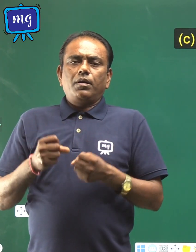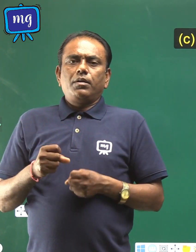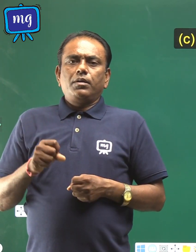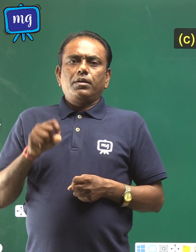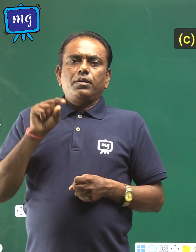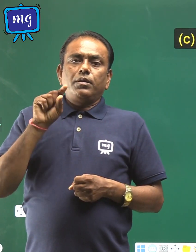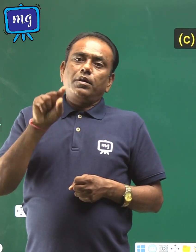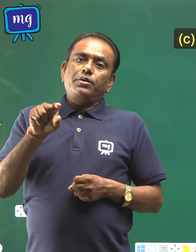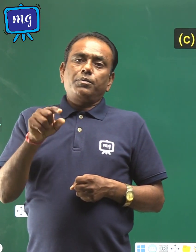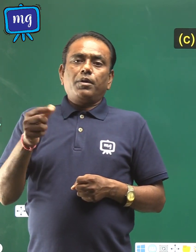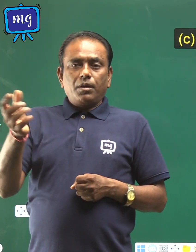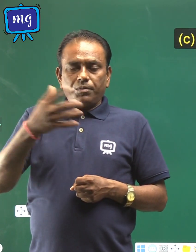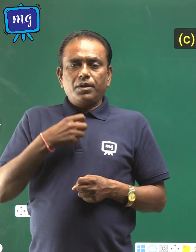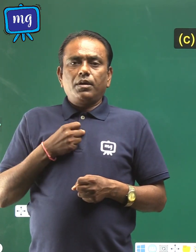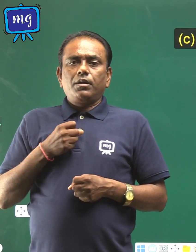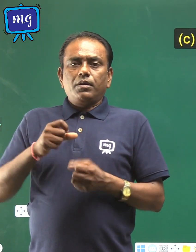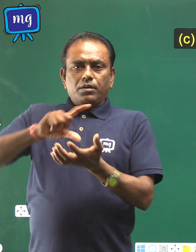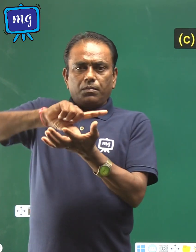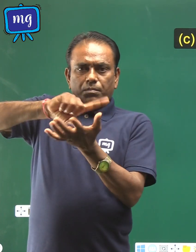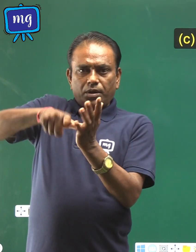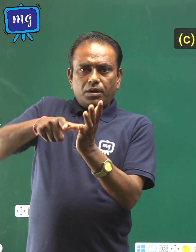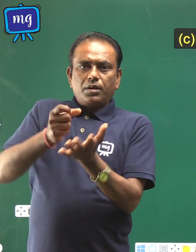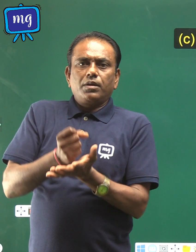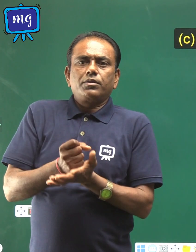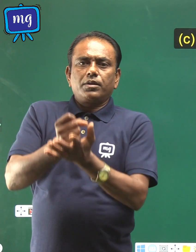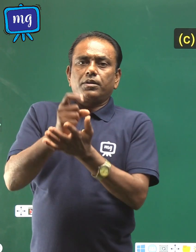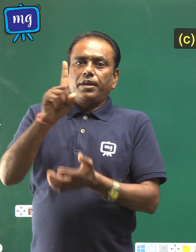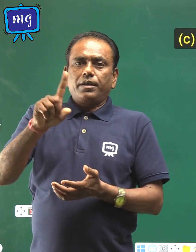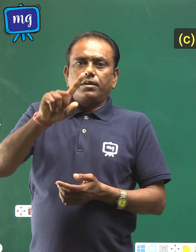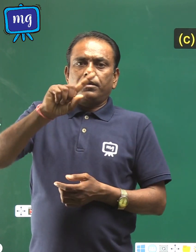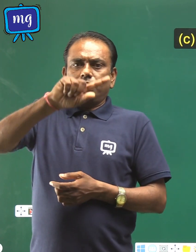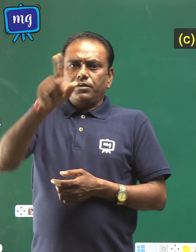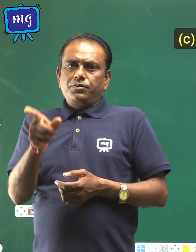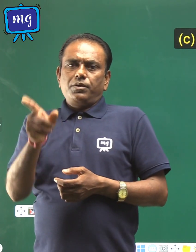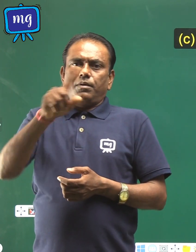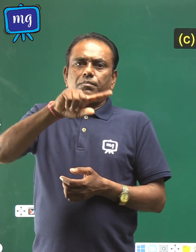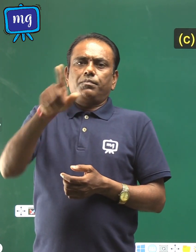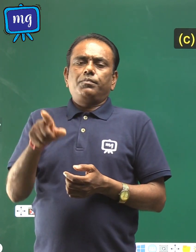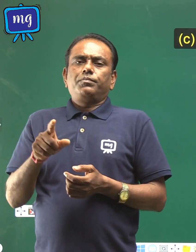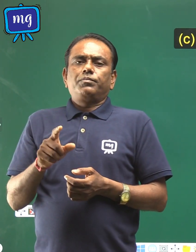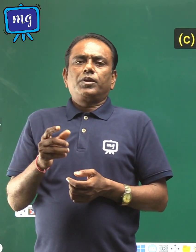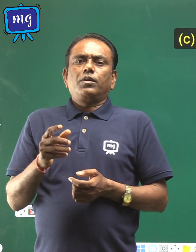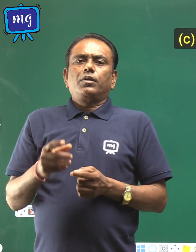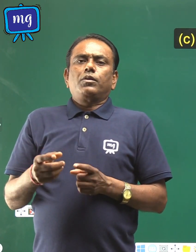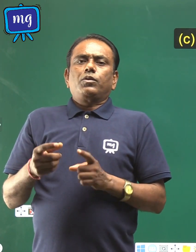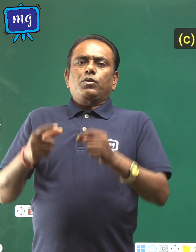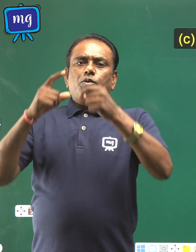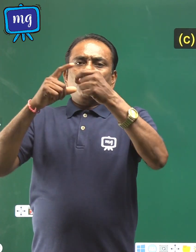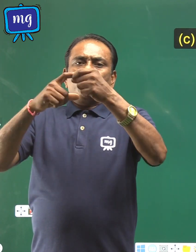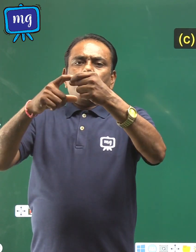यहाँ से फिर हमने प्रकार की सहायता से एक चाप काटा तो Q बिंदु